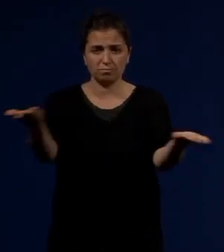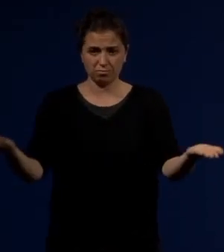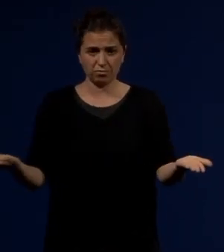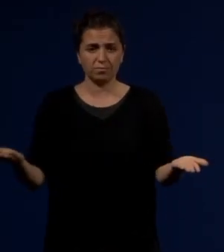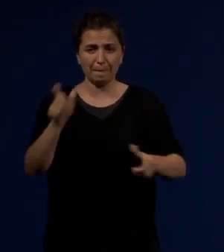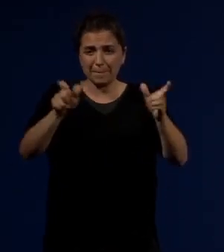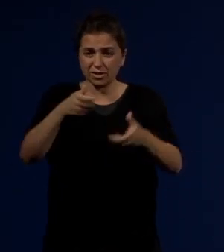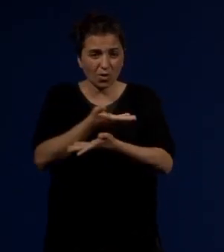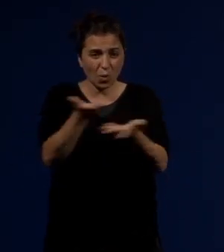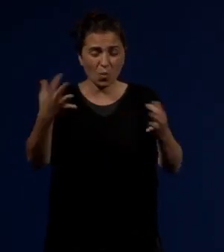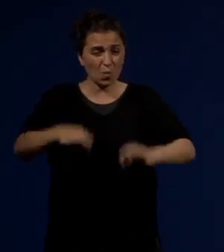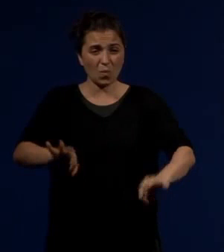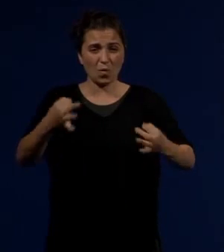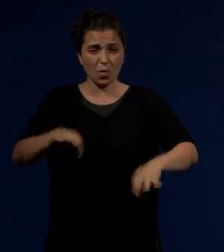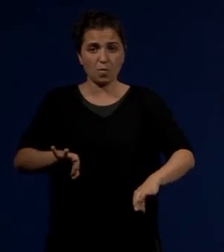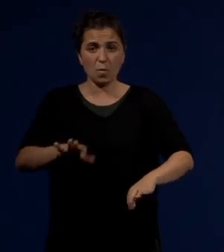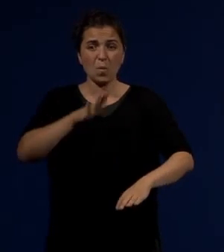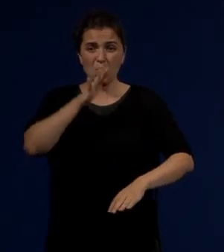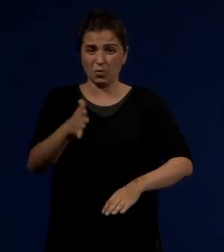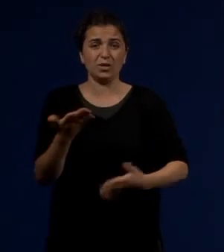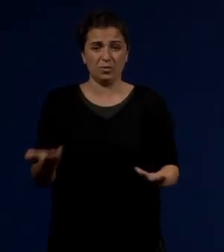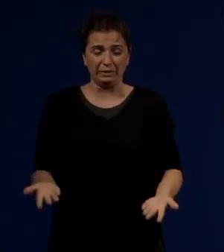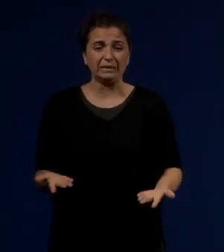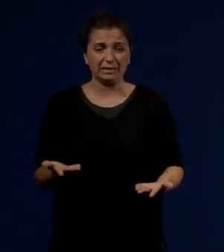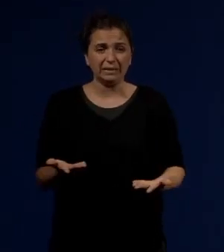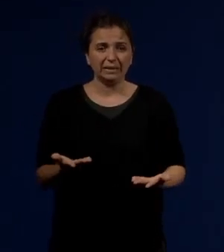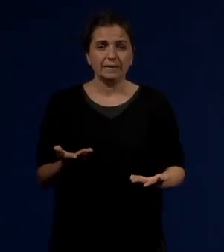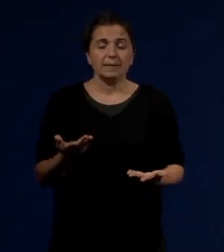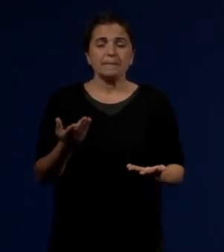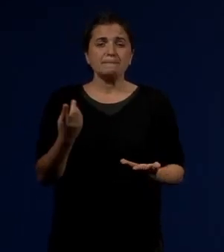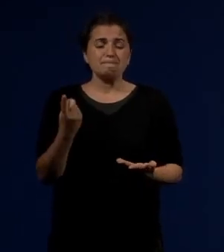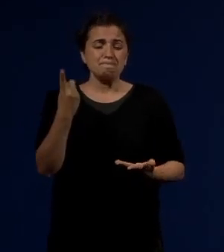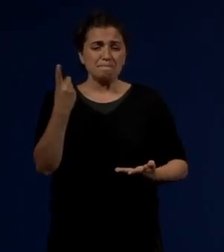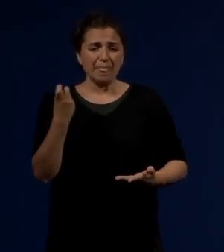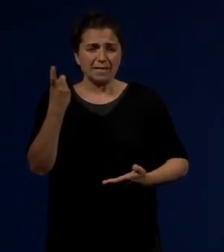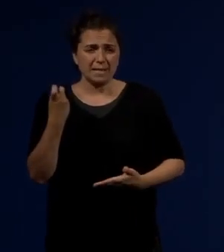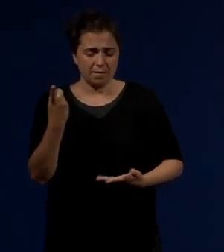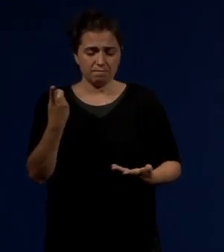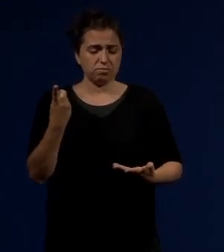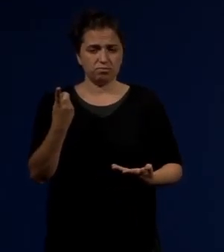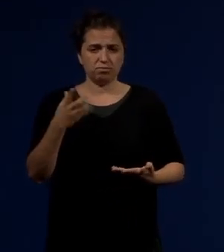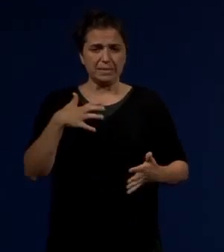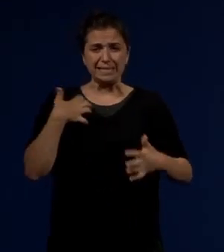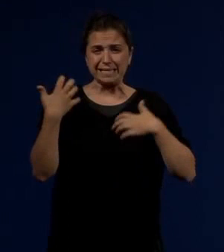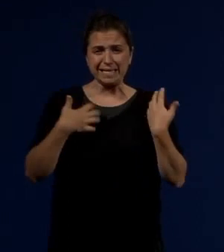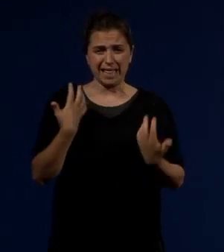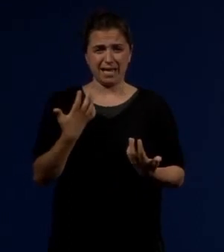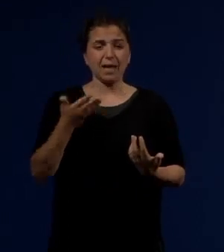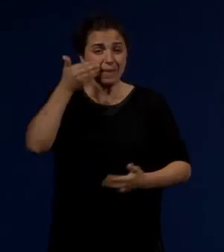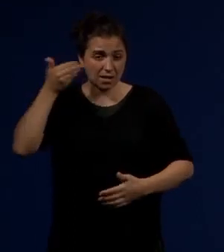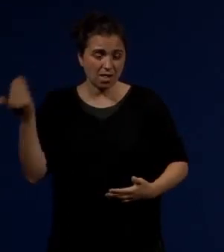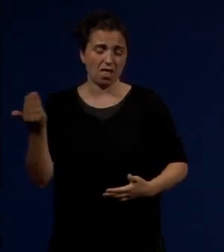común, porque había moito en xogo, había en xogo para empezar a propia dignidade individual e a dignidade colectiva como